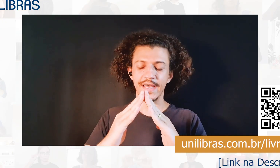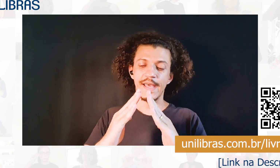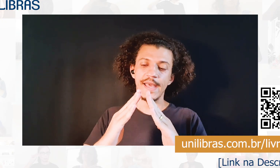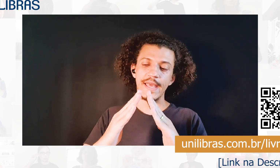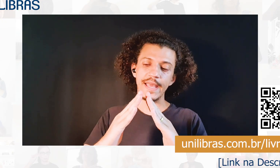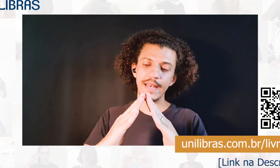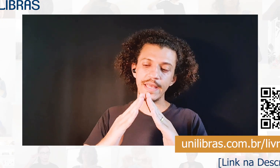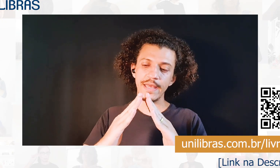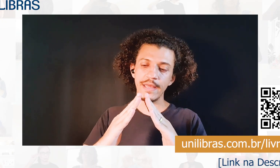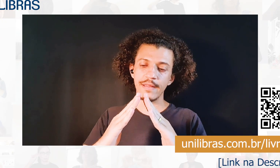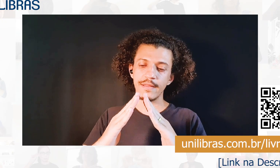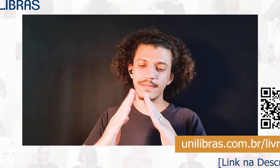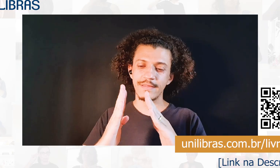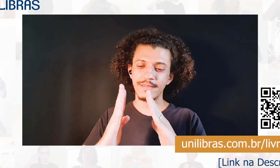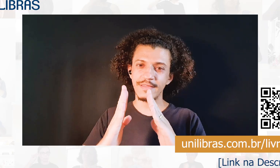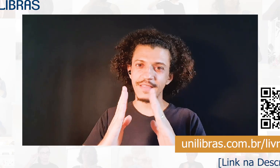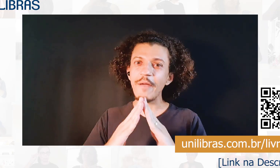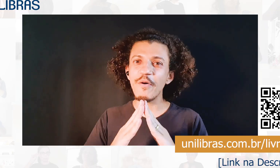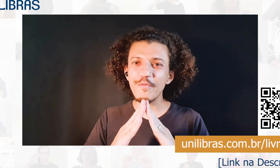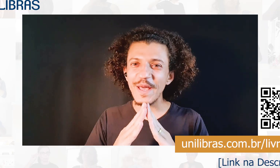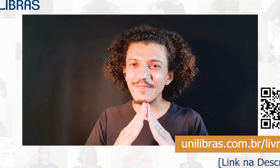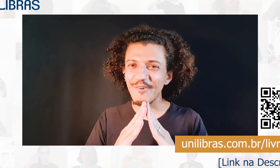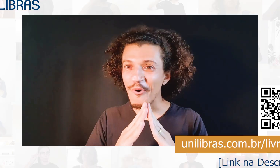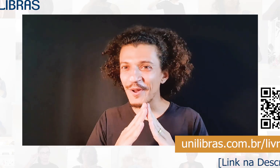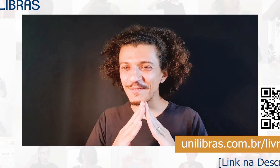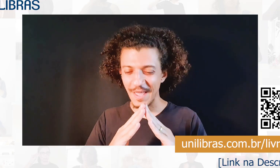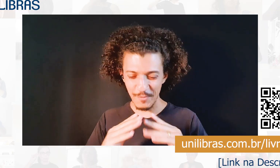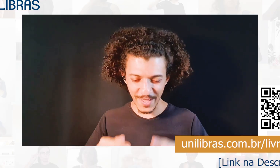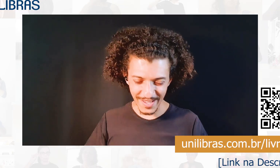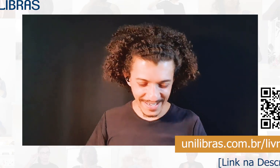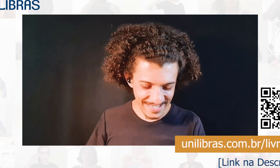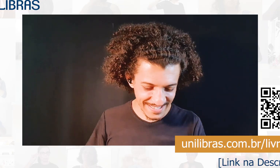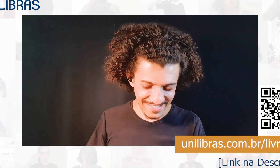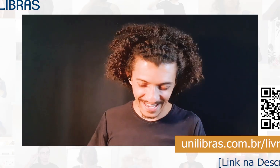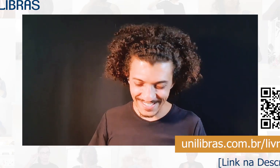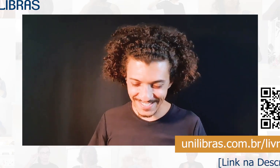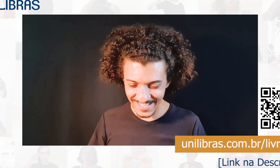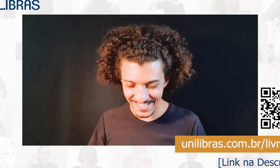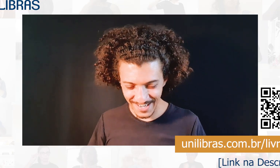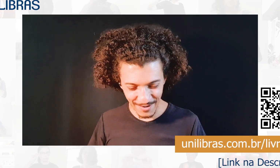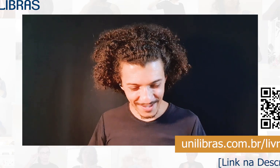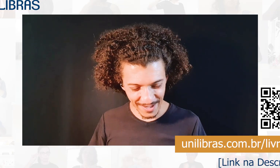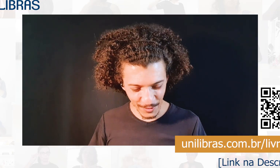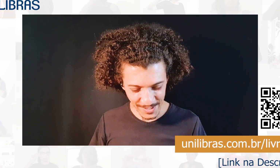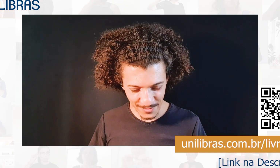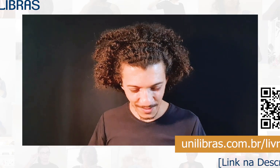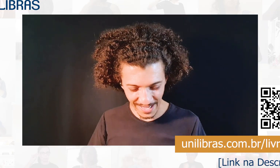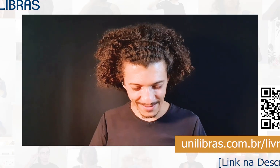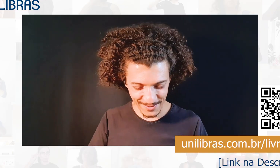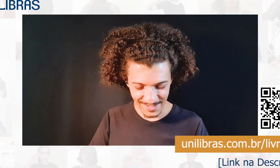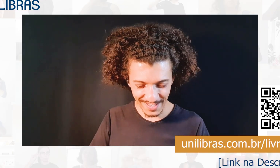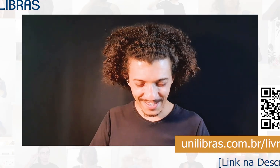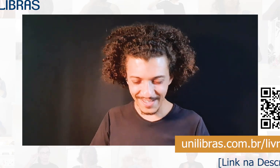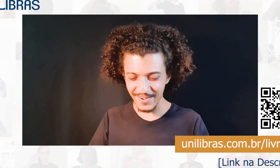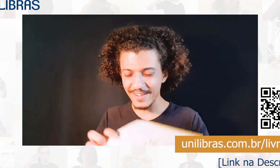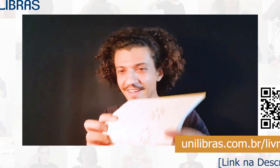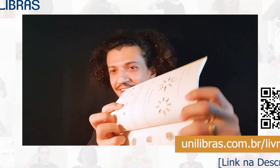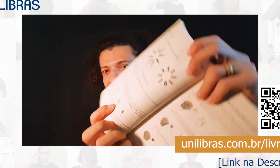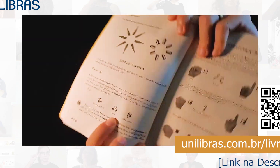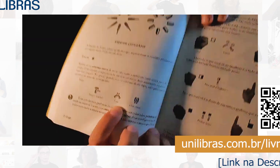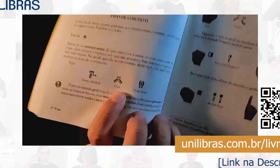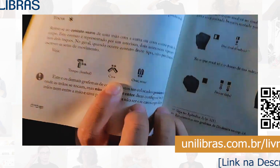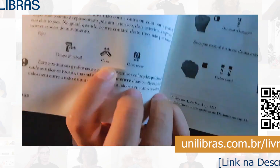casa, ele tem movimento ou não tem? Porque aqui na escrita de sinais a gente está indicando que tem dois contatos, né? Aqui,